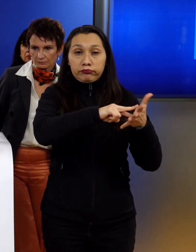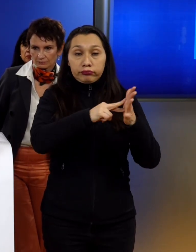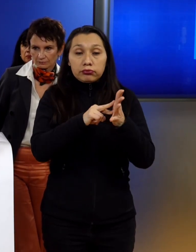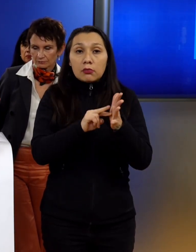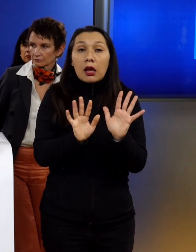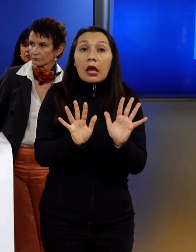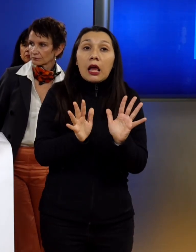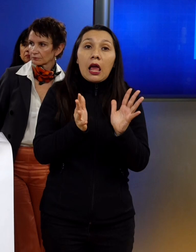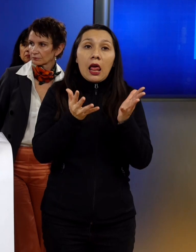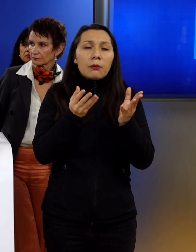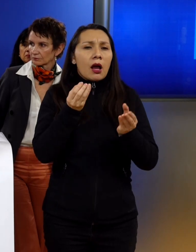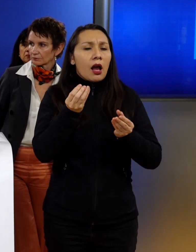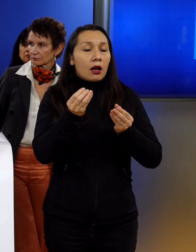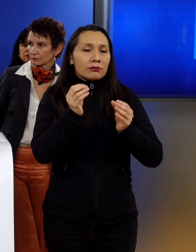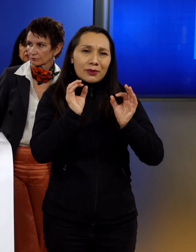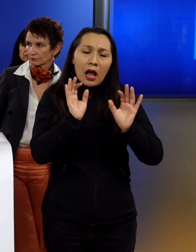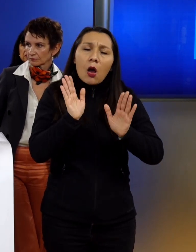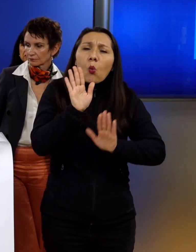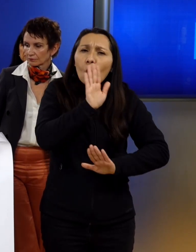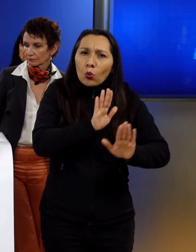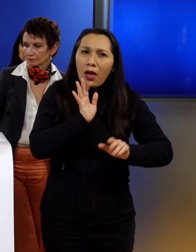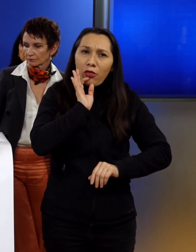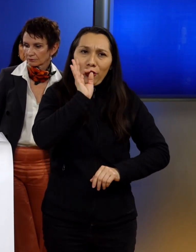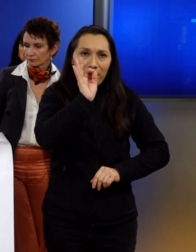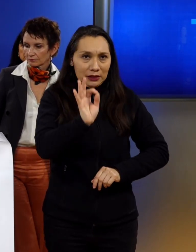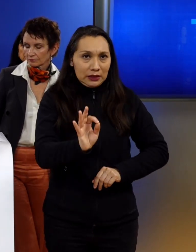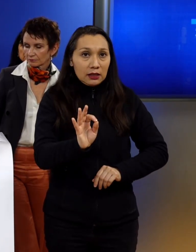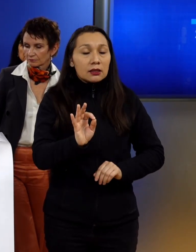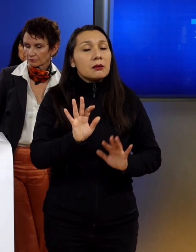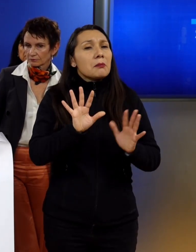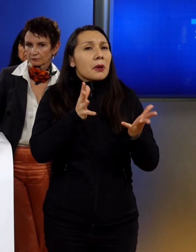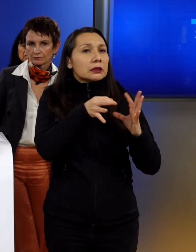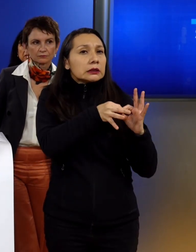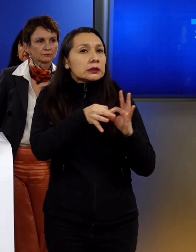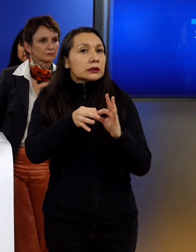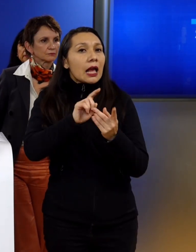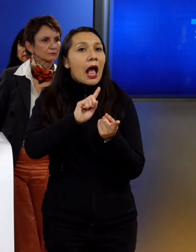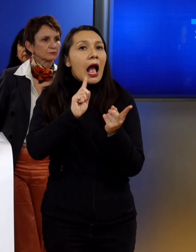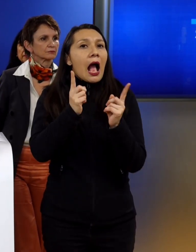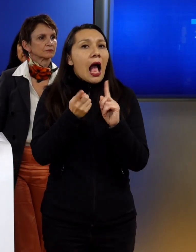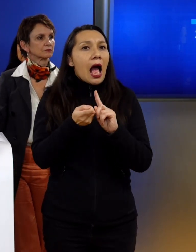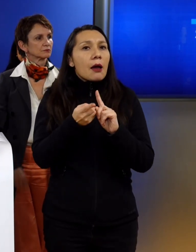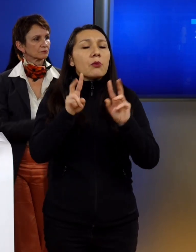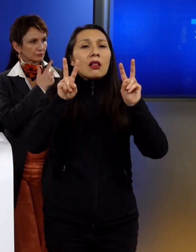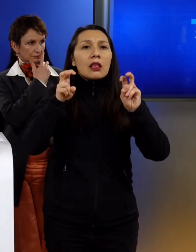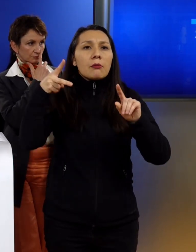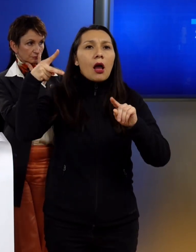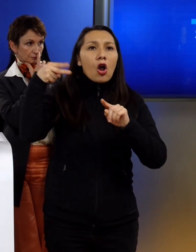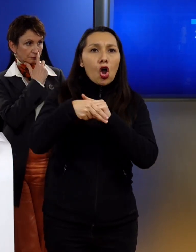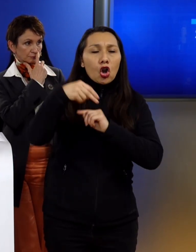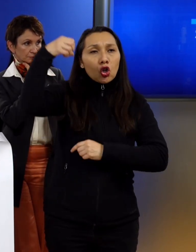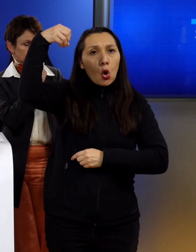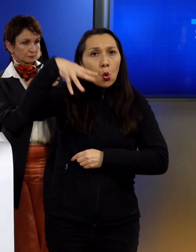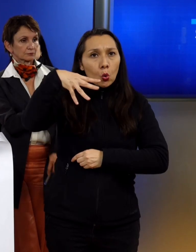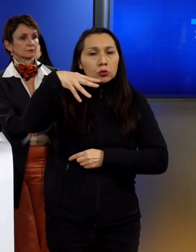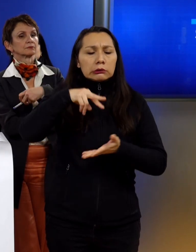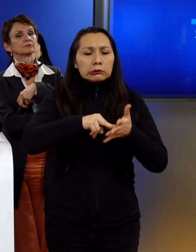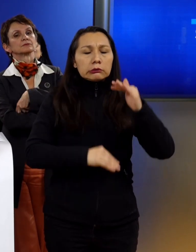que pudieran haberse producido, quiero ser cauto en aquello, producto del cambio en las condiciones por los cortes de energía eléctrica.